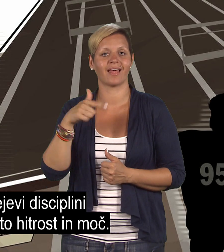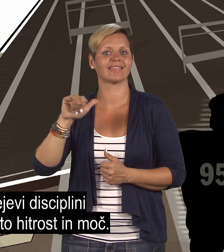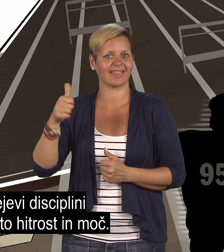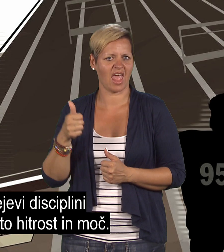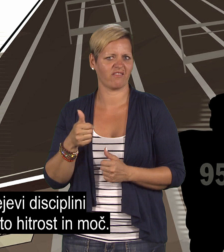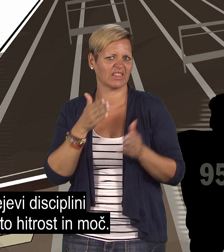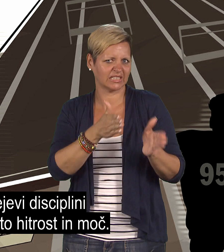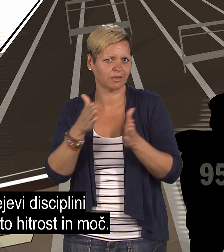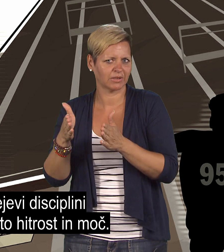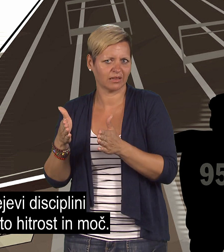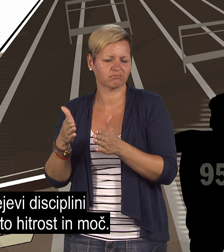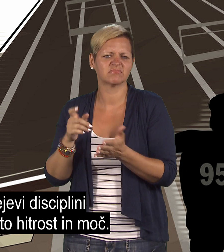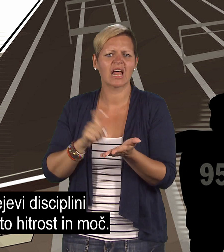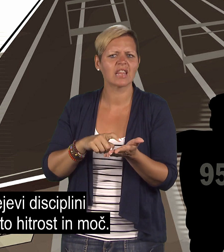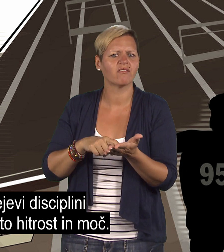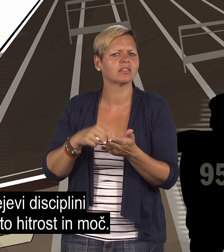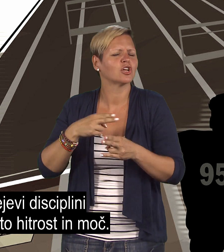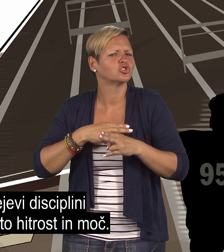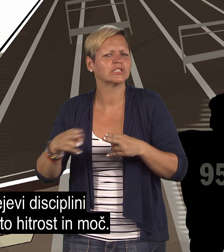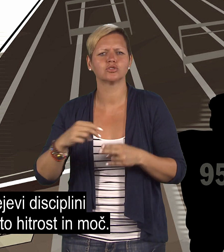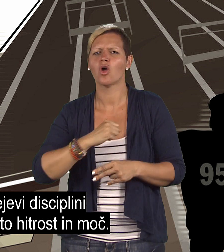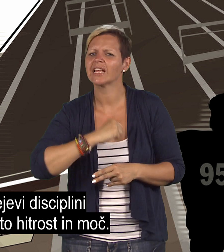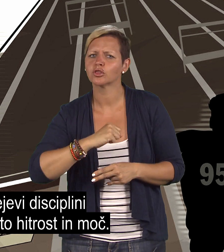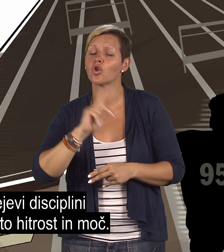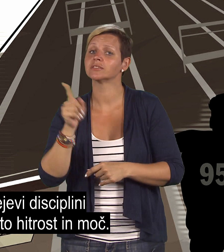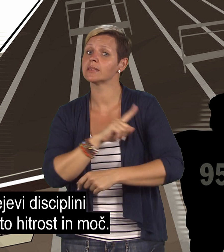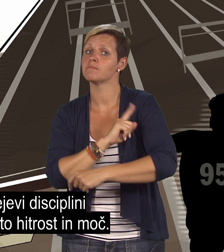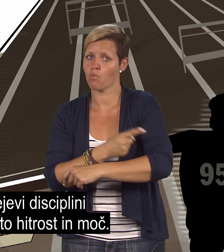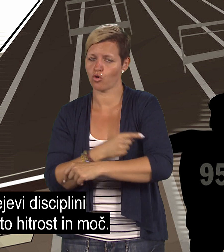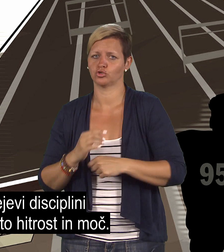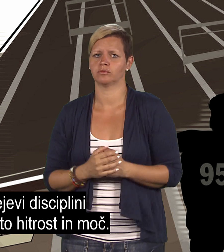Obe Tadejevi disciplini zahtevata čisto hitrost in moč.